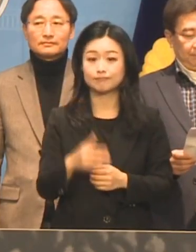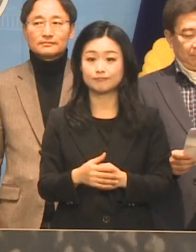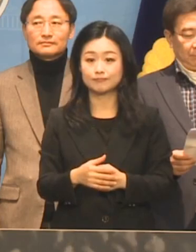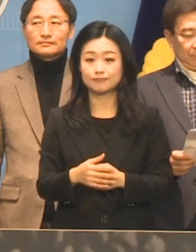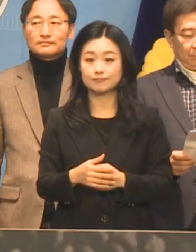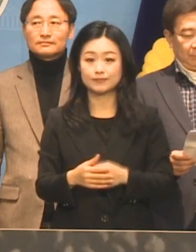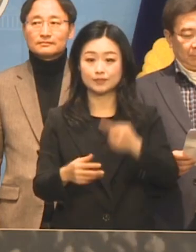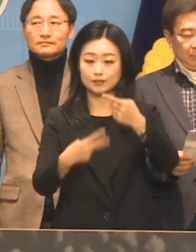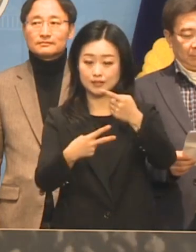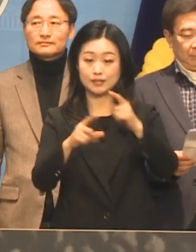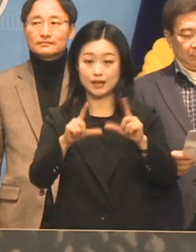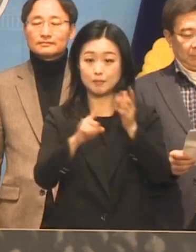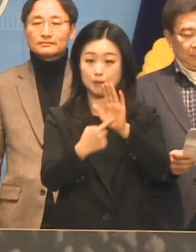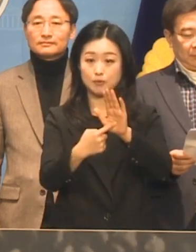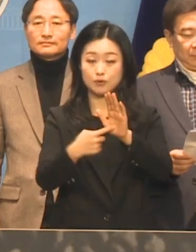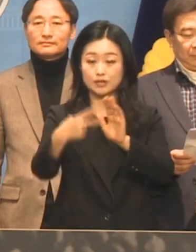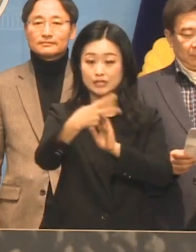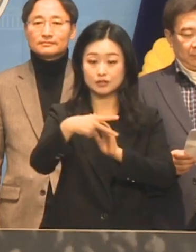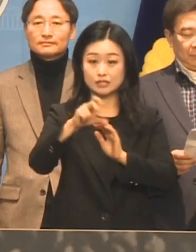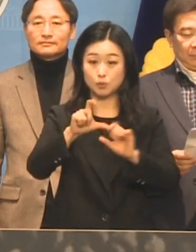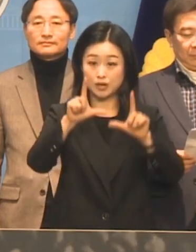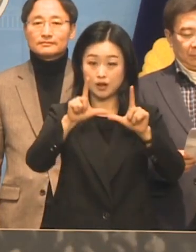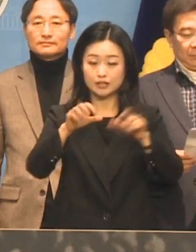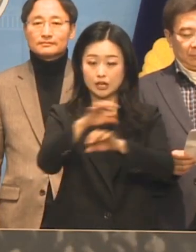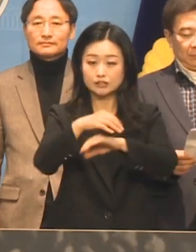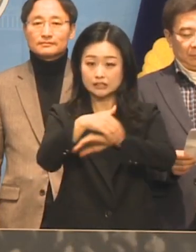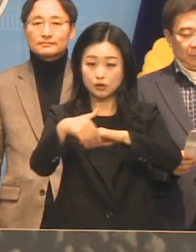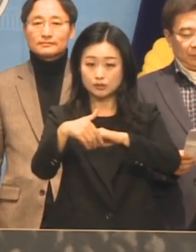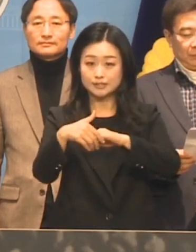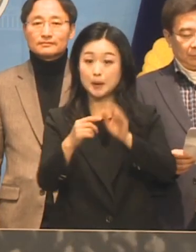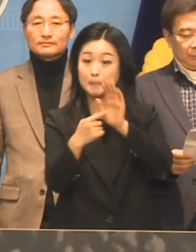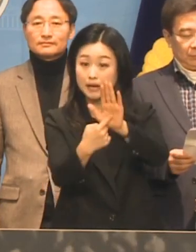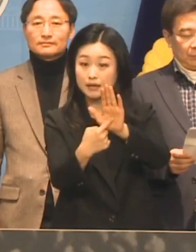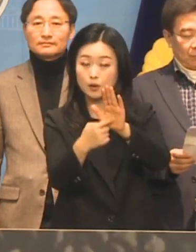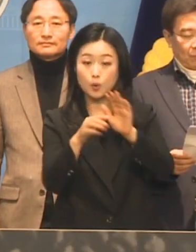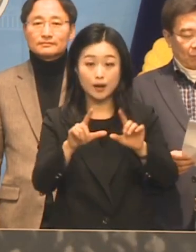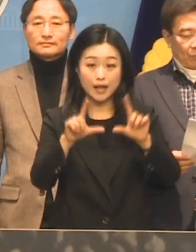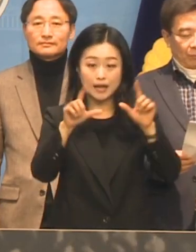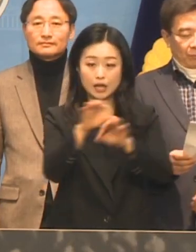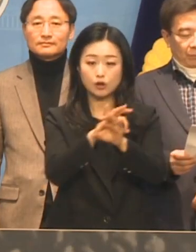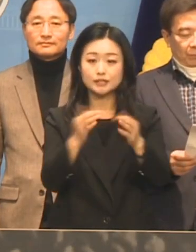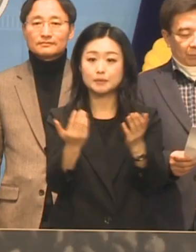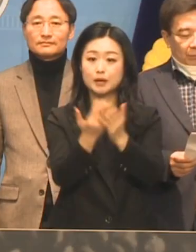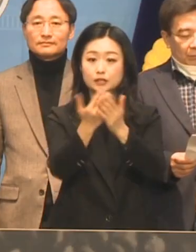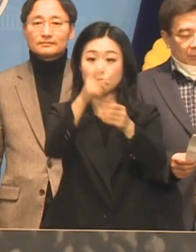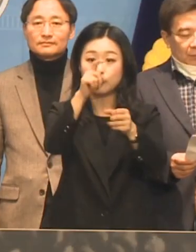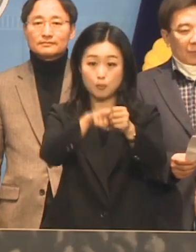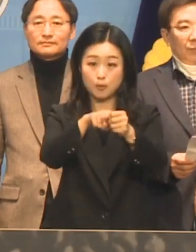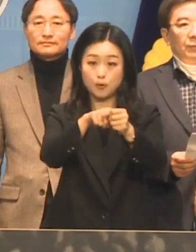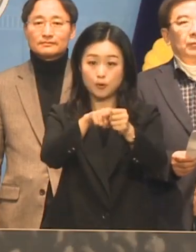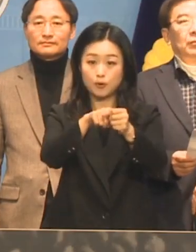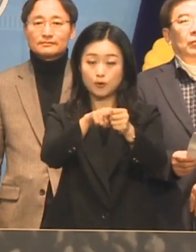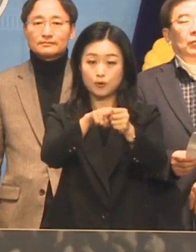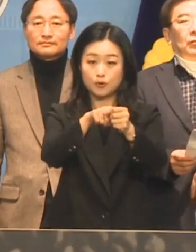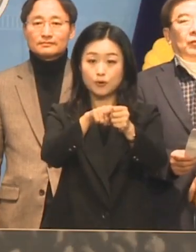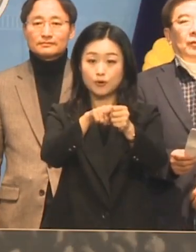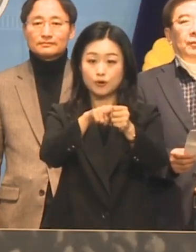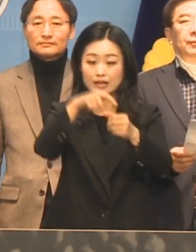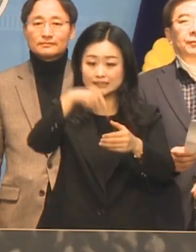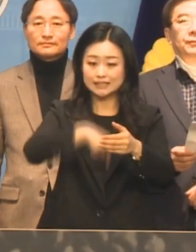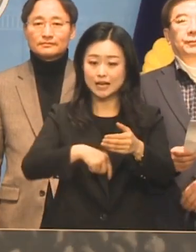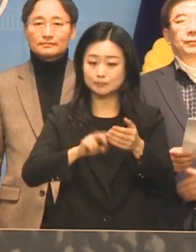발표한 2025년 경제정책 방향에서 올해 경제 성장률 전망치를